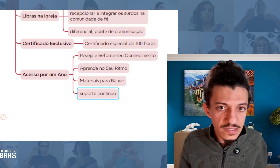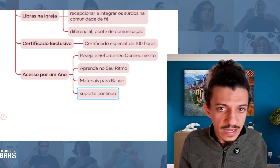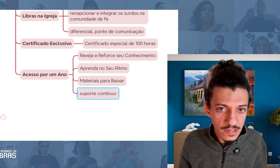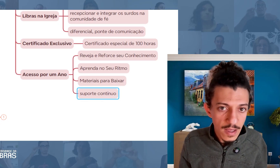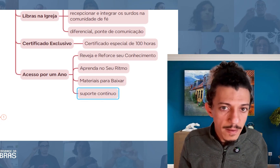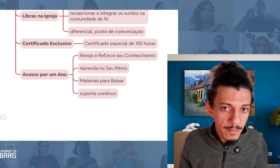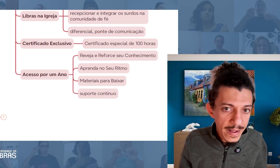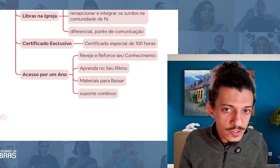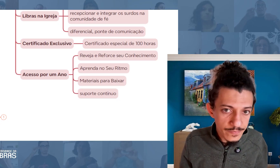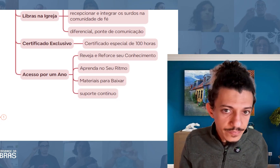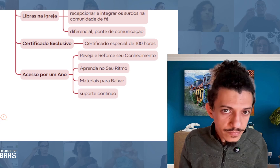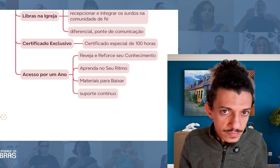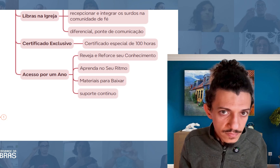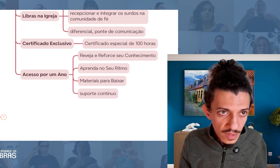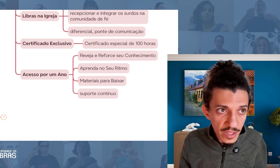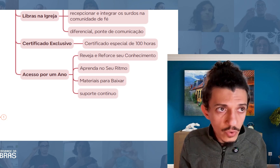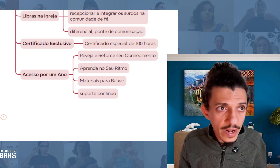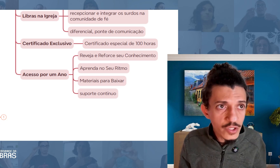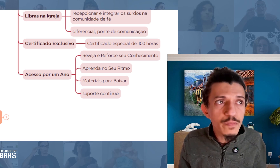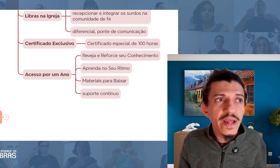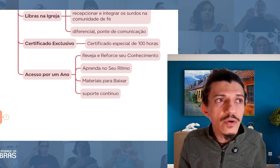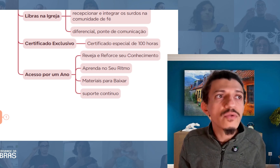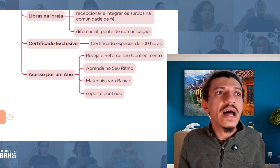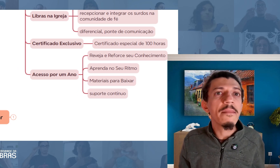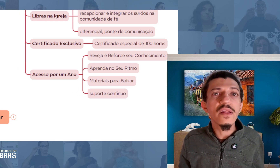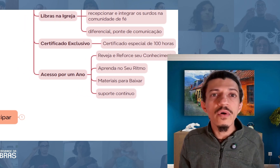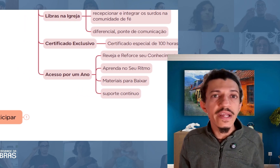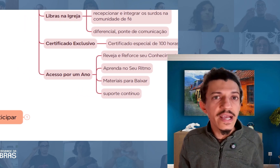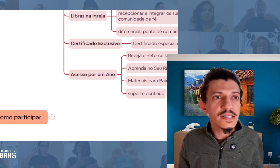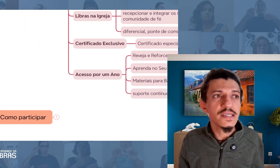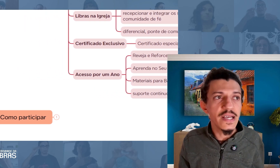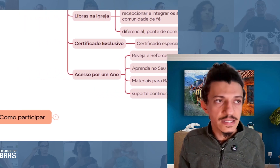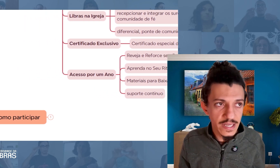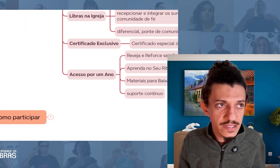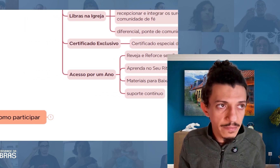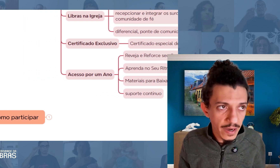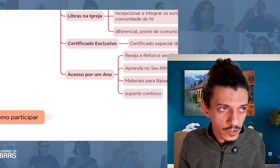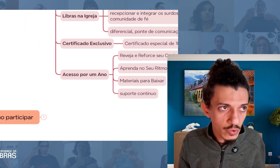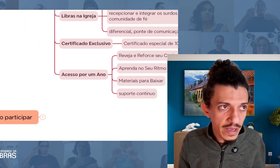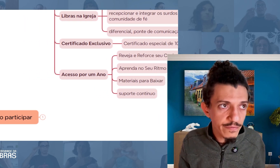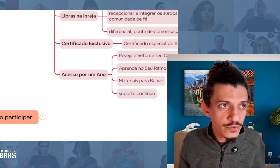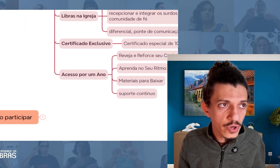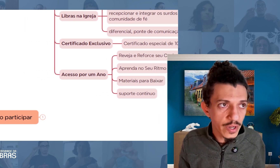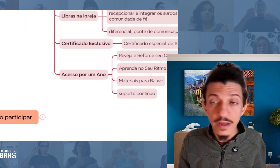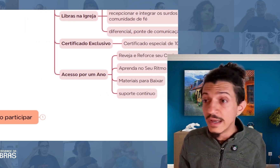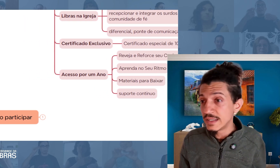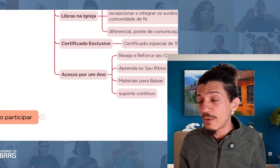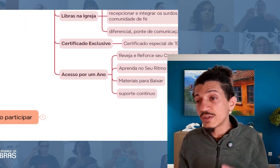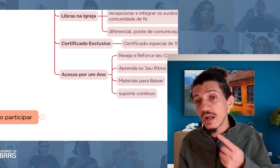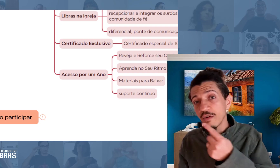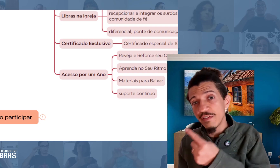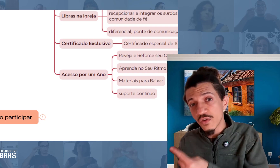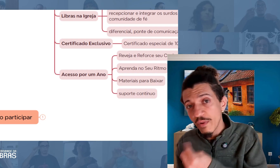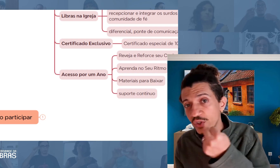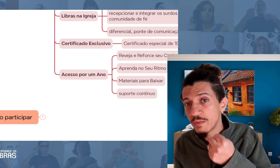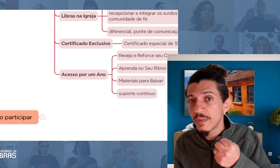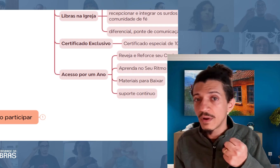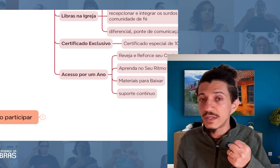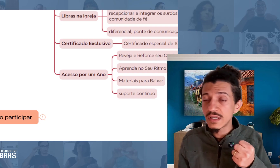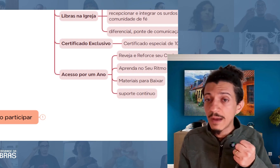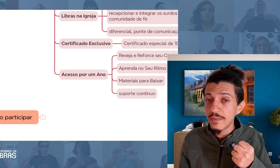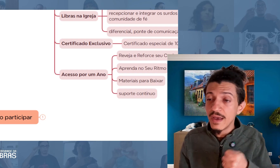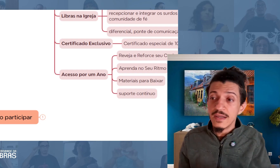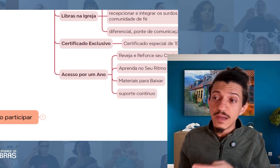de acesso. Madison, e durante o período da mentoria em si, as 6 semanas, como é que funciona? Você pode tirar dúvidas com o meu time